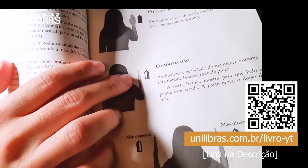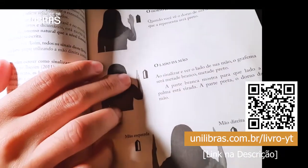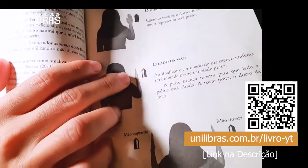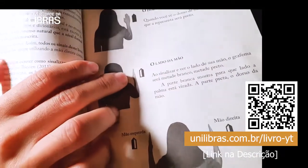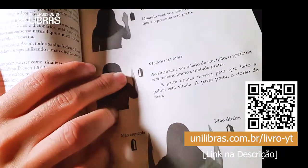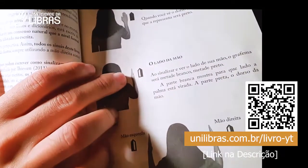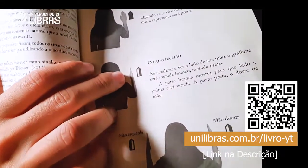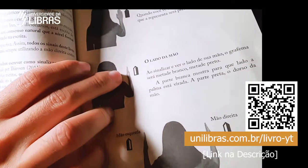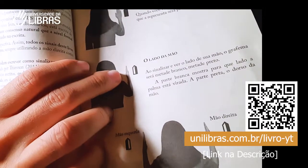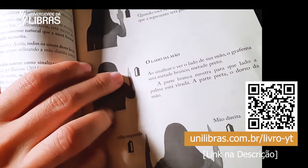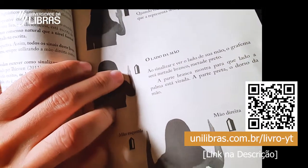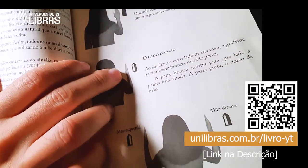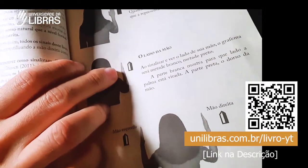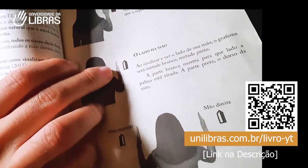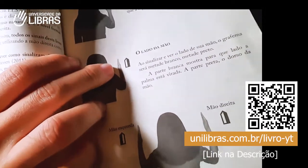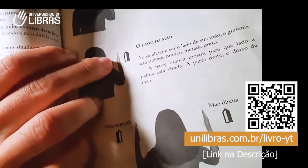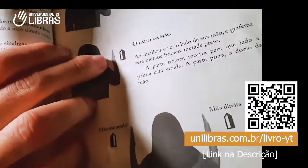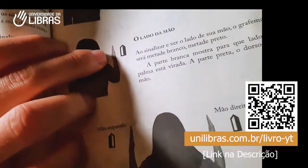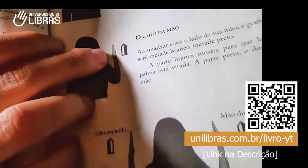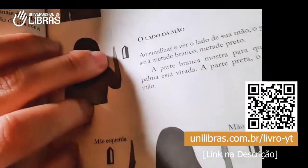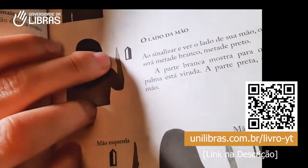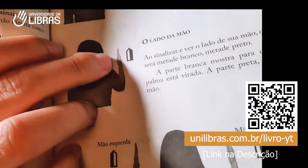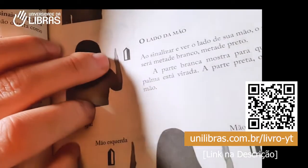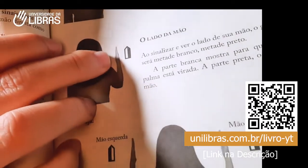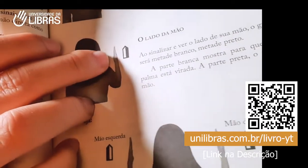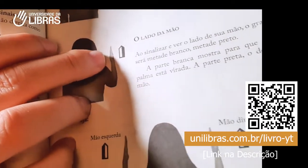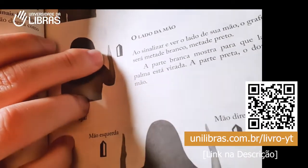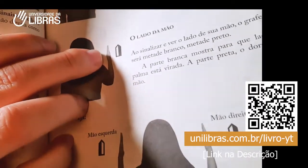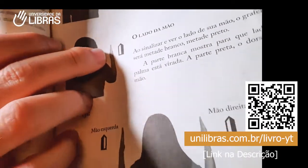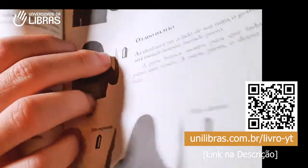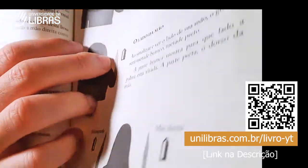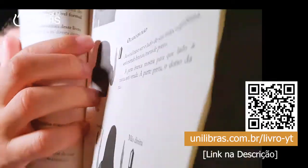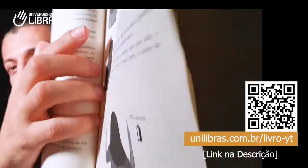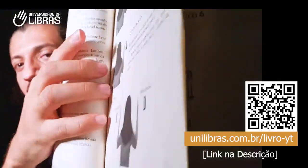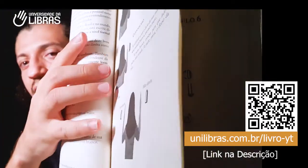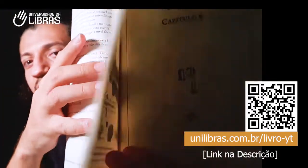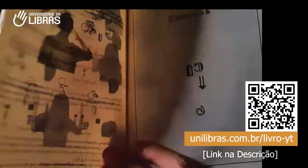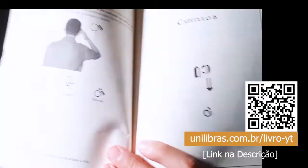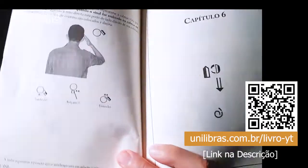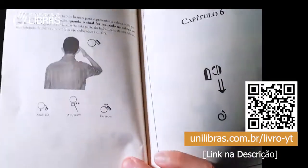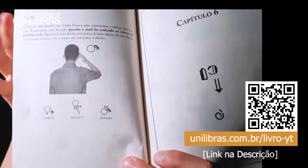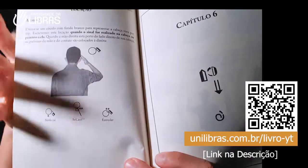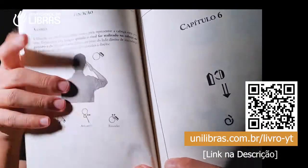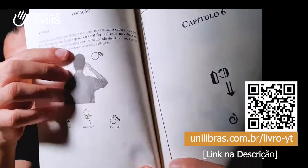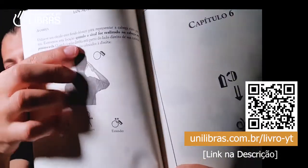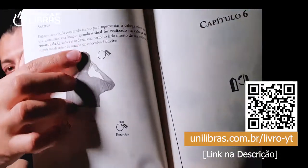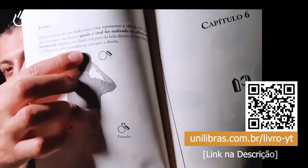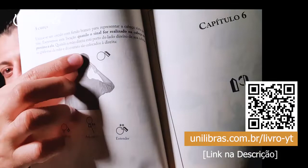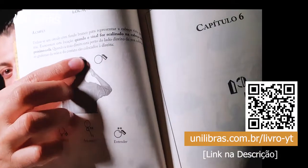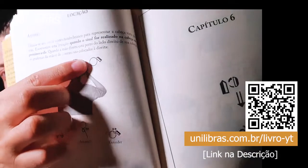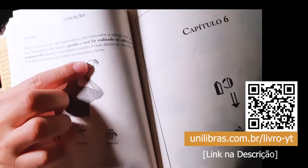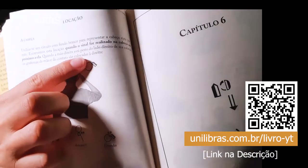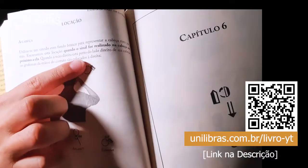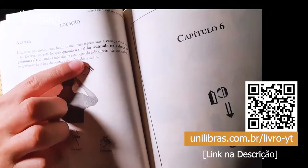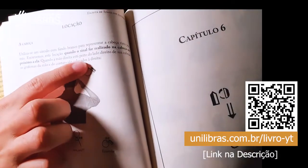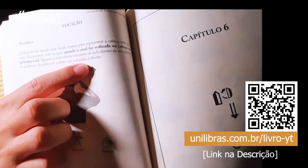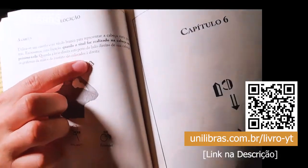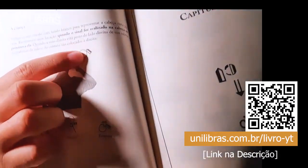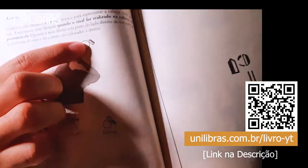lado a mais nada no final que se mostrou agora Marcos a mãe tá vindo Sim a gente fazendo nada o que que